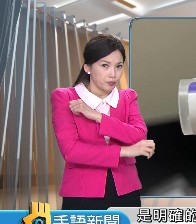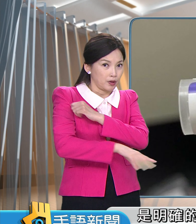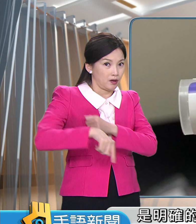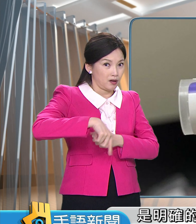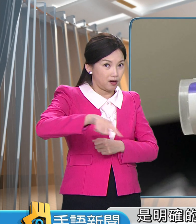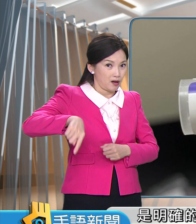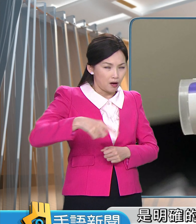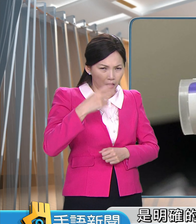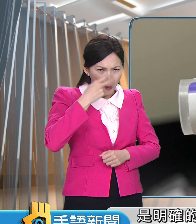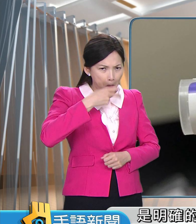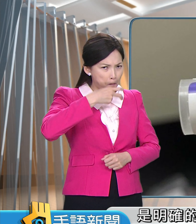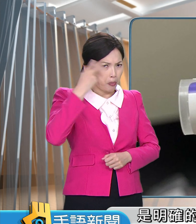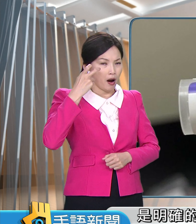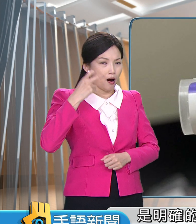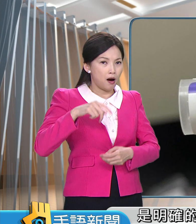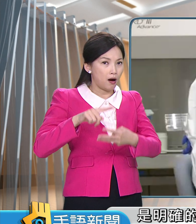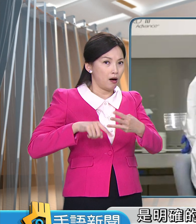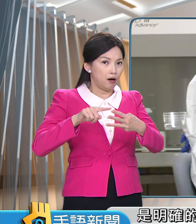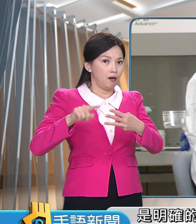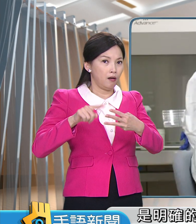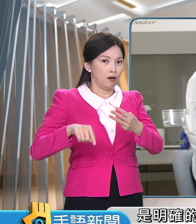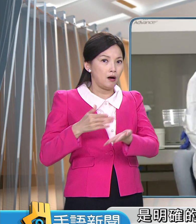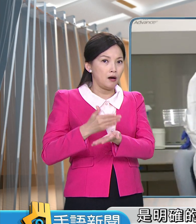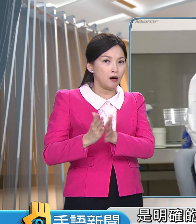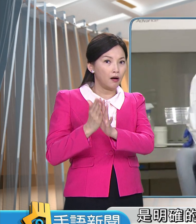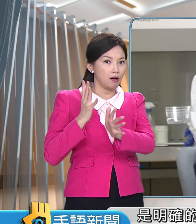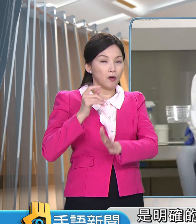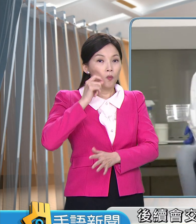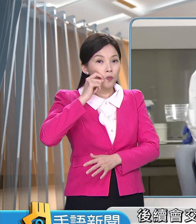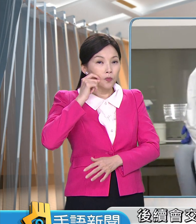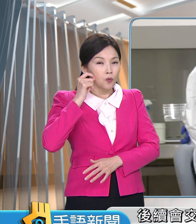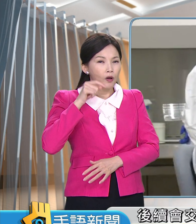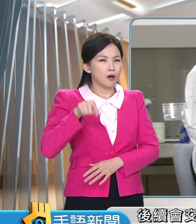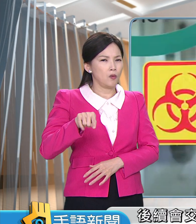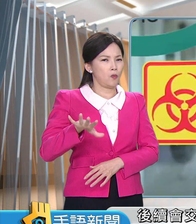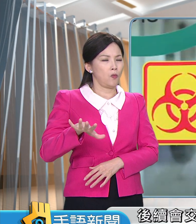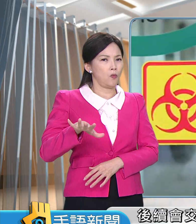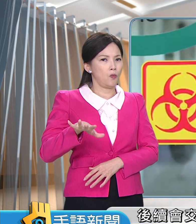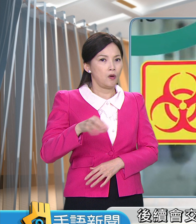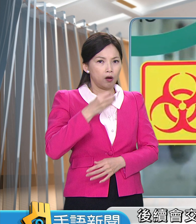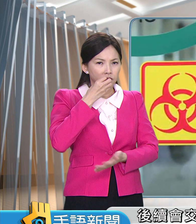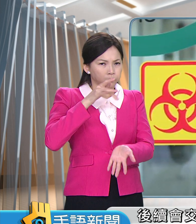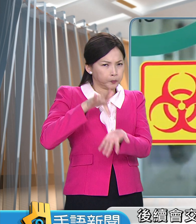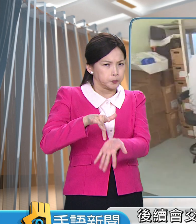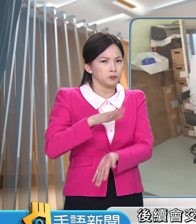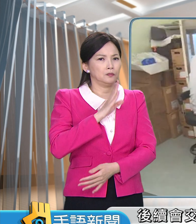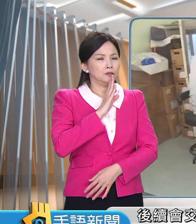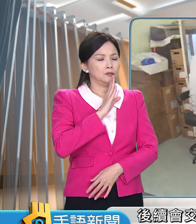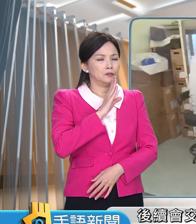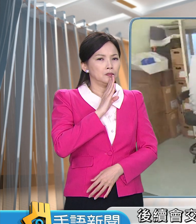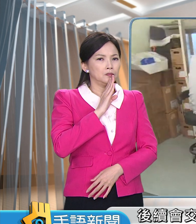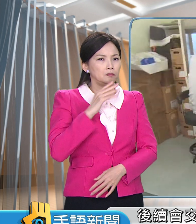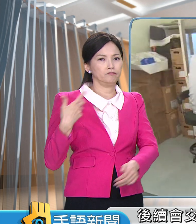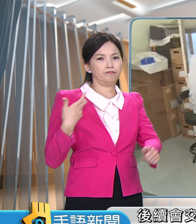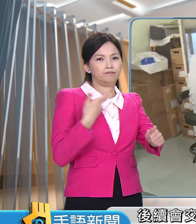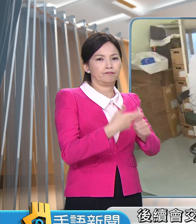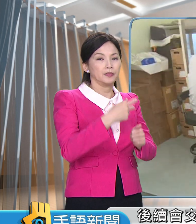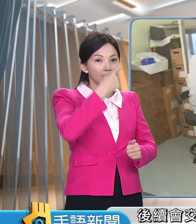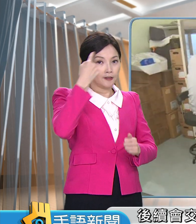是明确的食物中毒，而后续会交由司法检调来侦办。